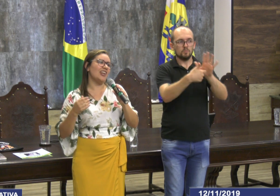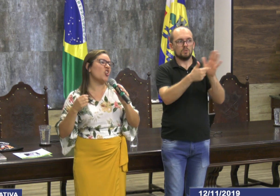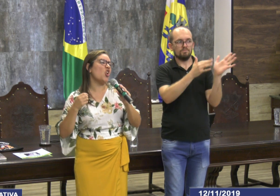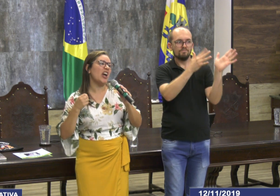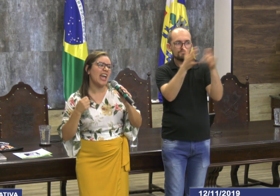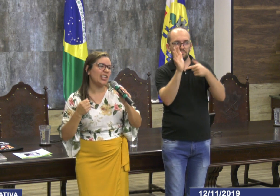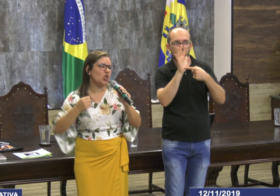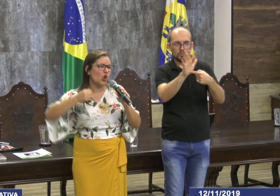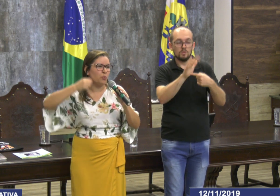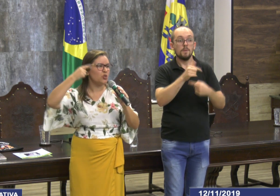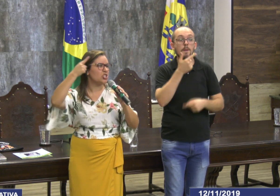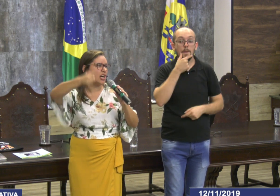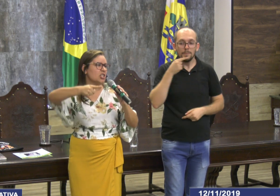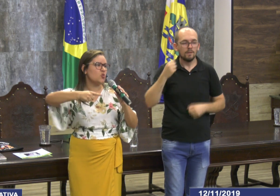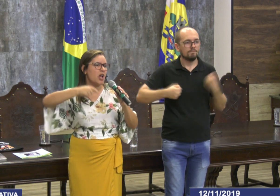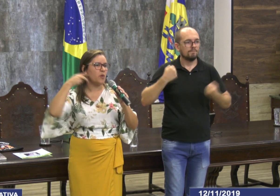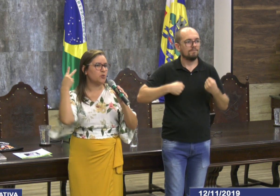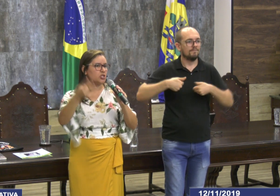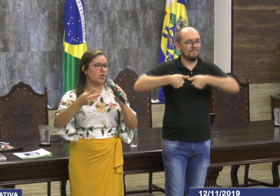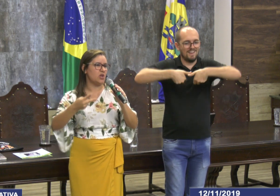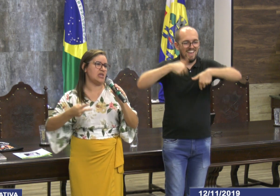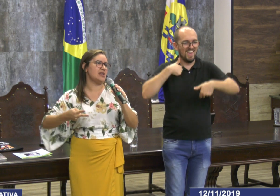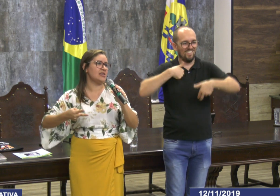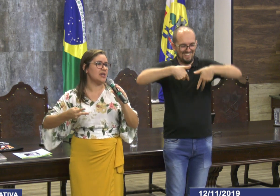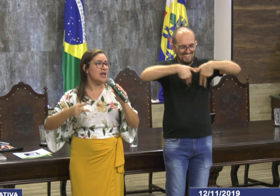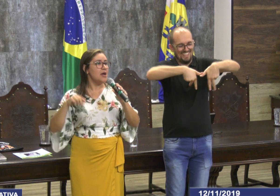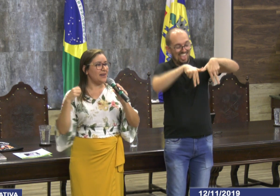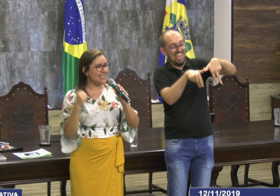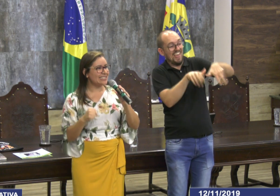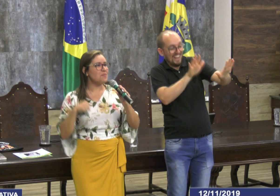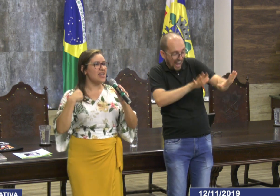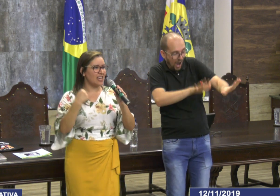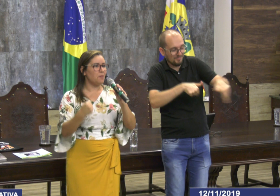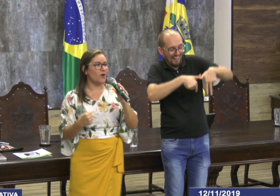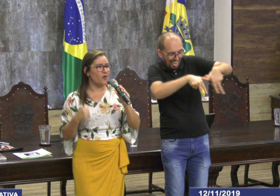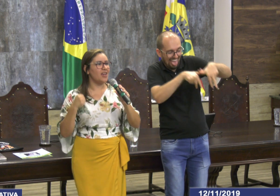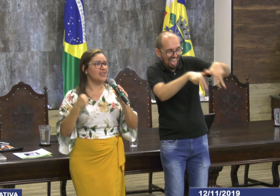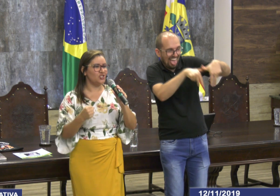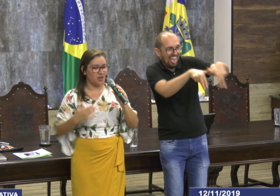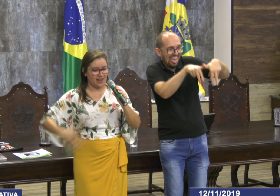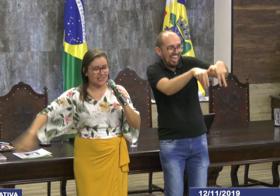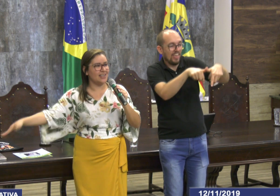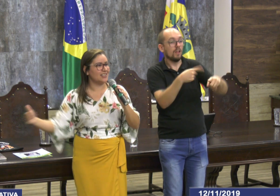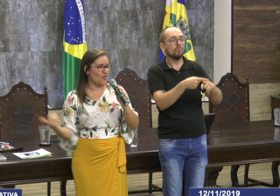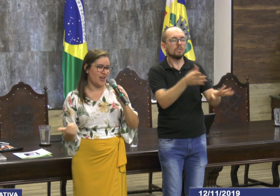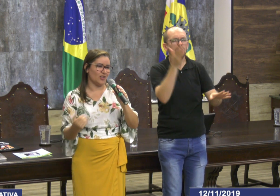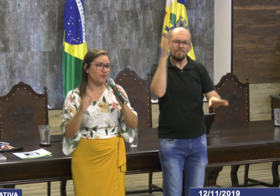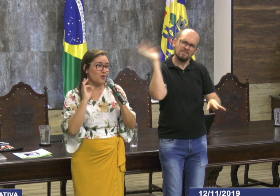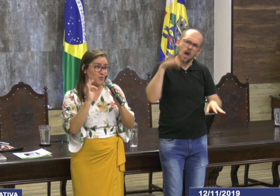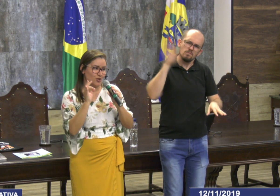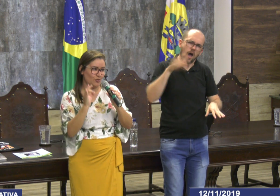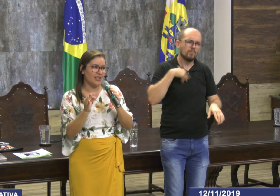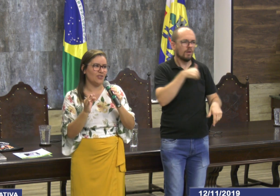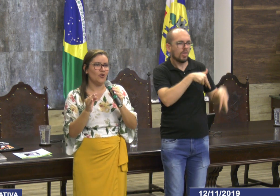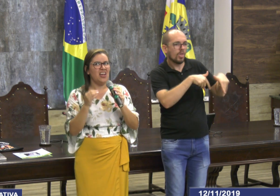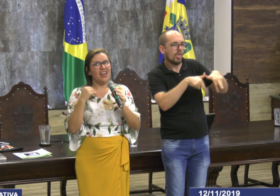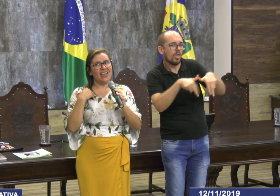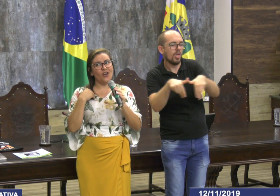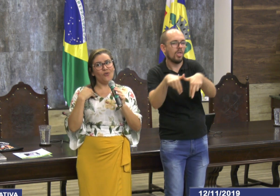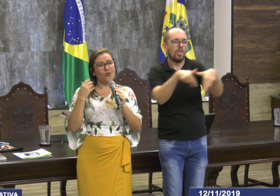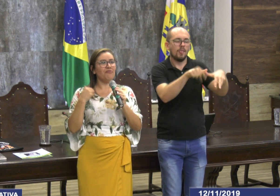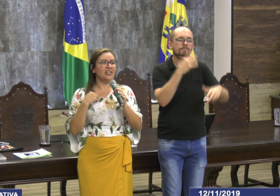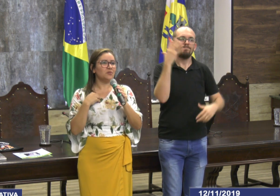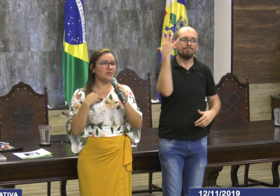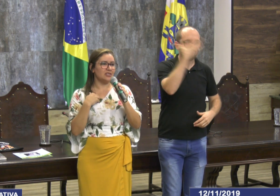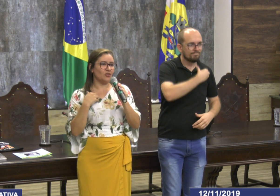ver ele correndo, puxando eu e puxando o Henrique. Mas ele sabia que era para correr e que tinha mais criança correndo. Foi muito lindo.